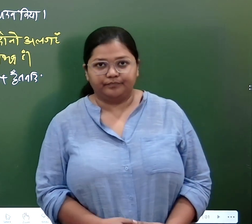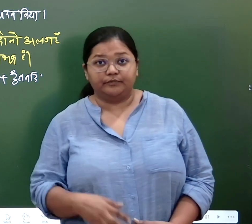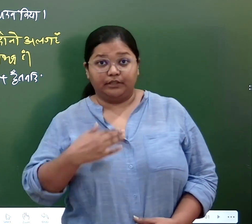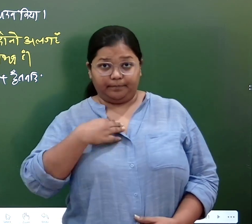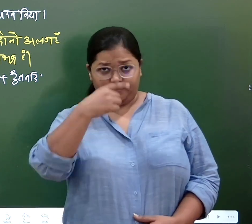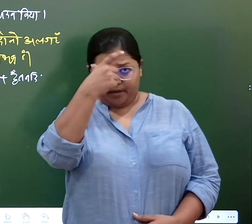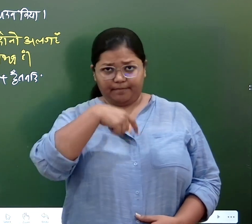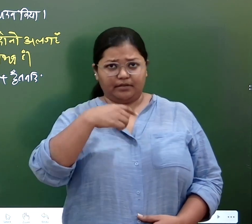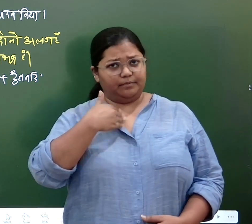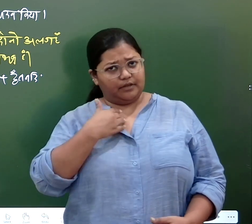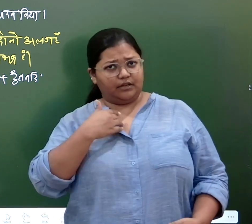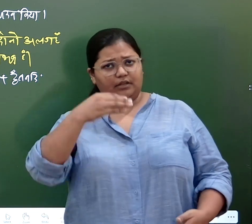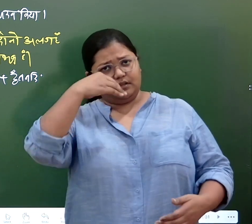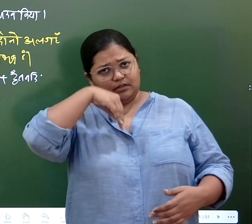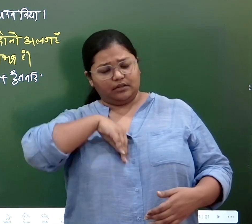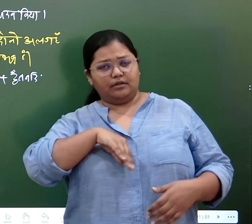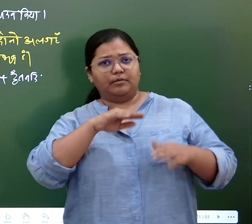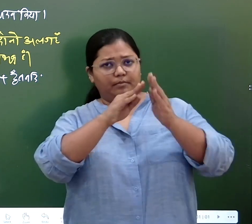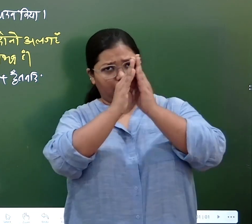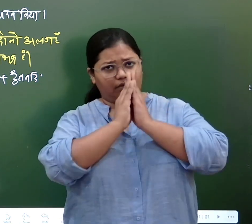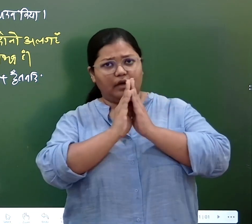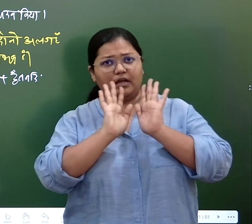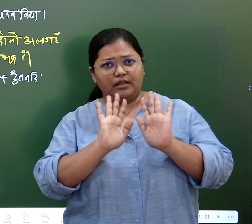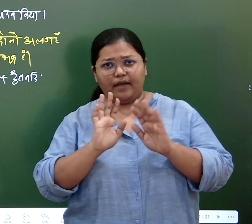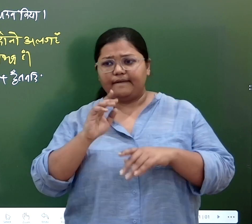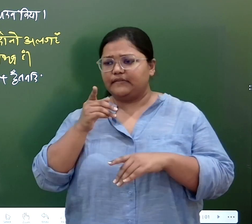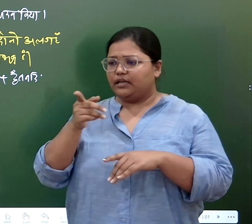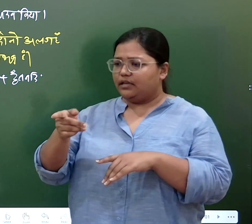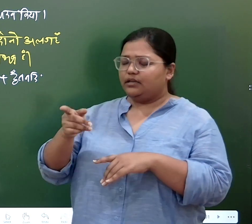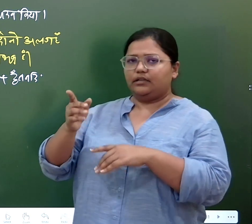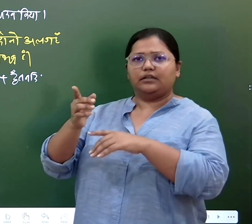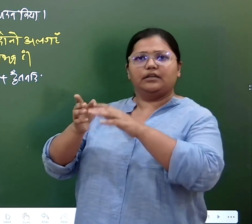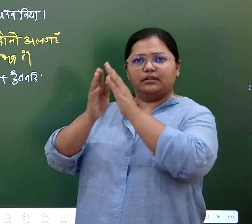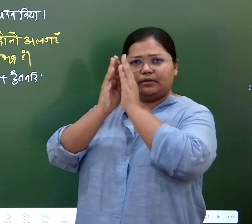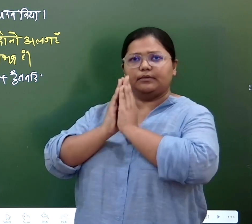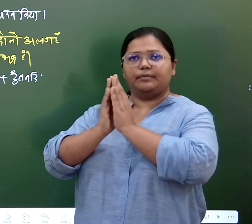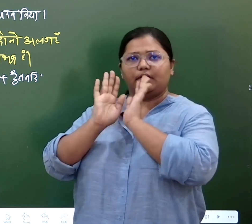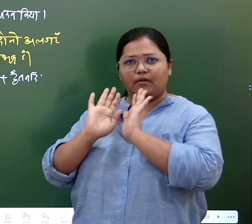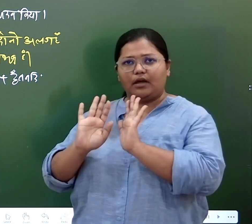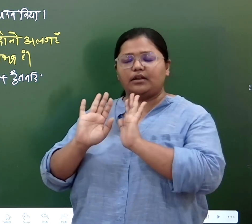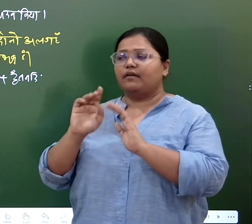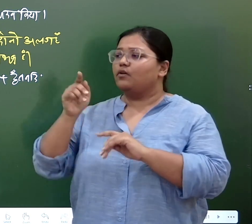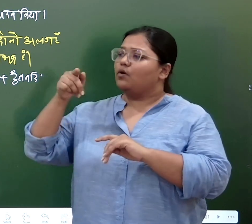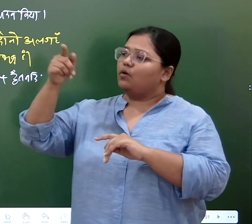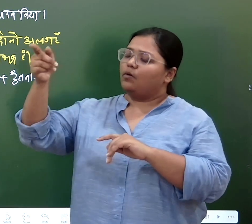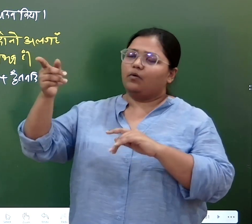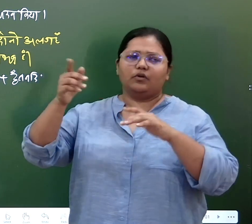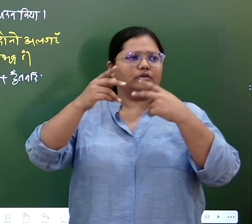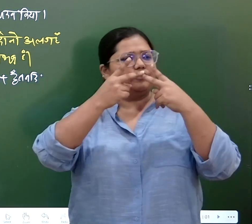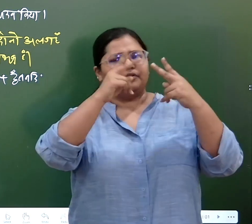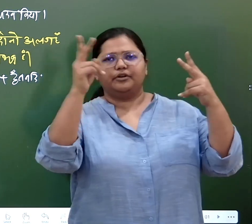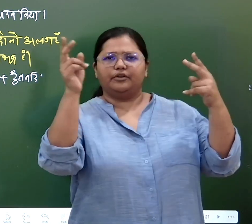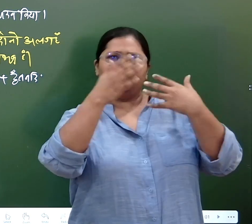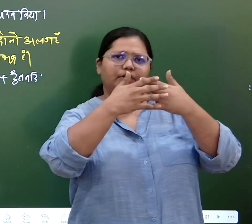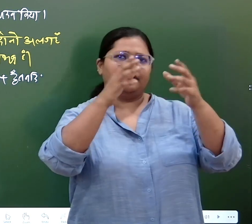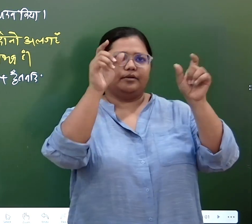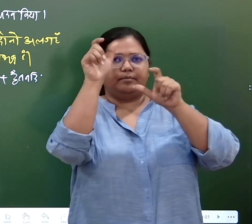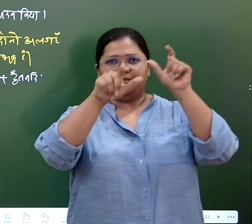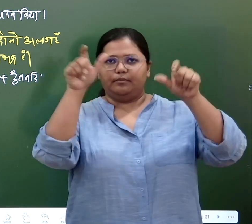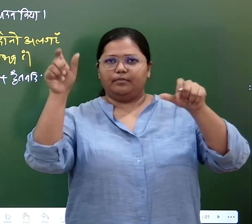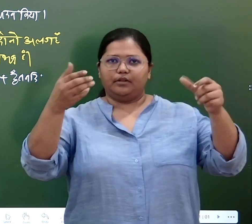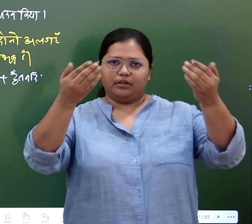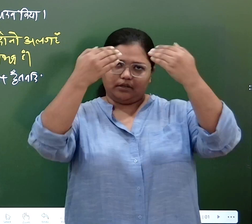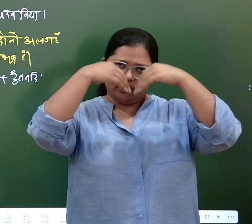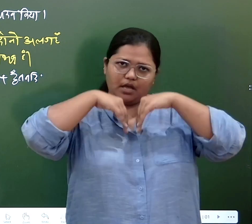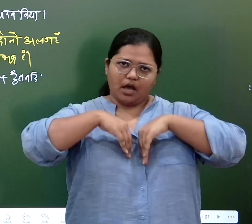वो बसते हैं, ठीक, जो कि वास्तविक है लेकिन ईश्वर से अलग है, जो कि